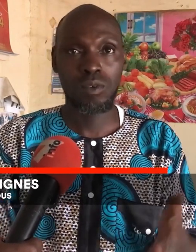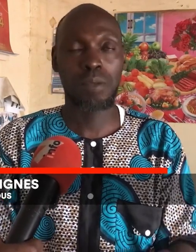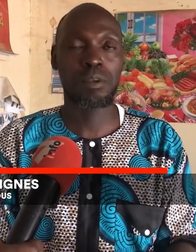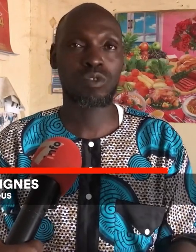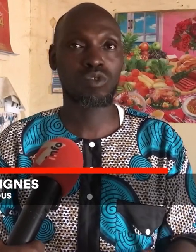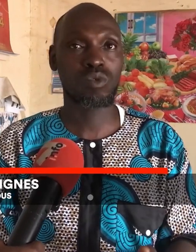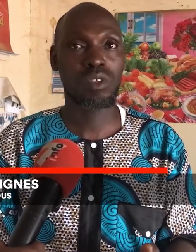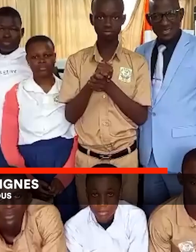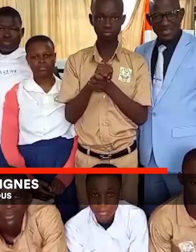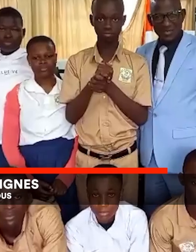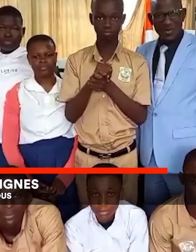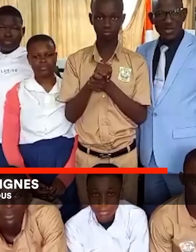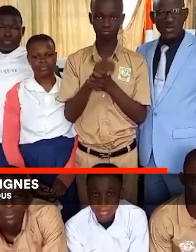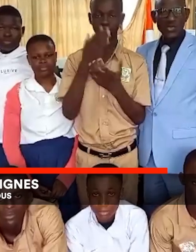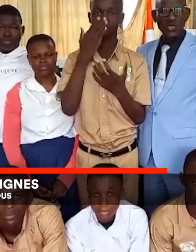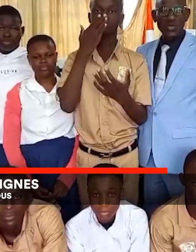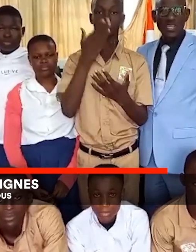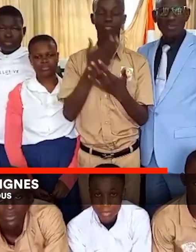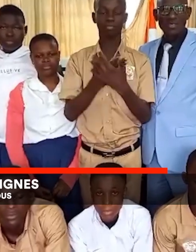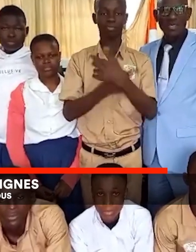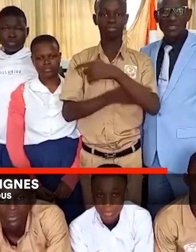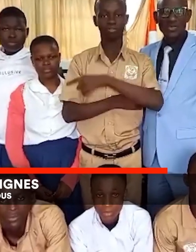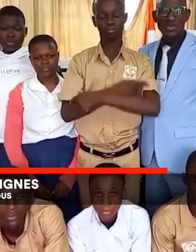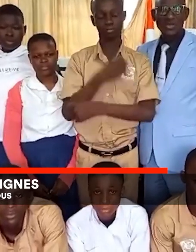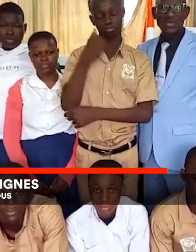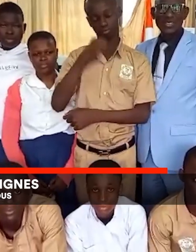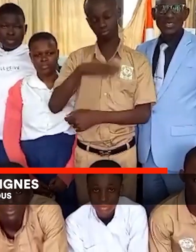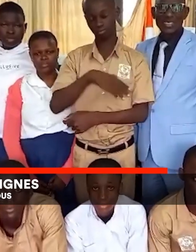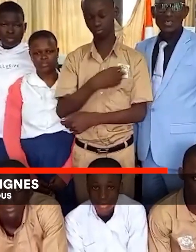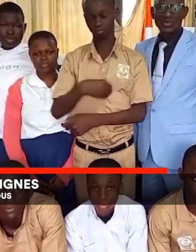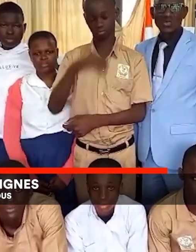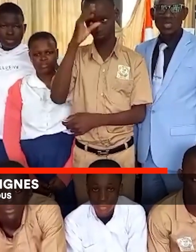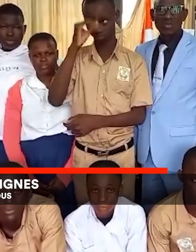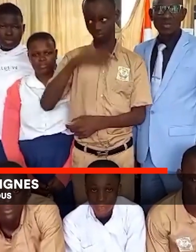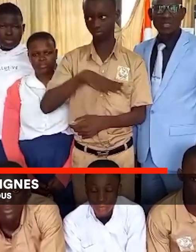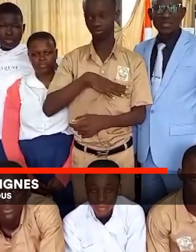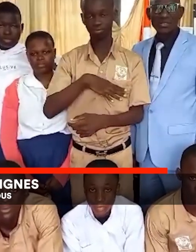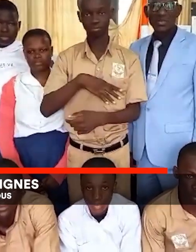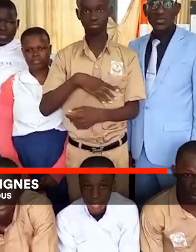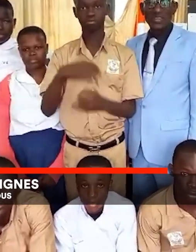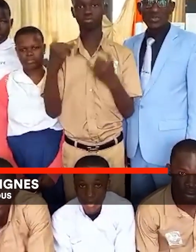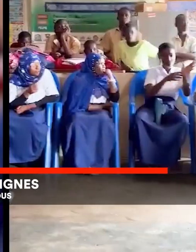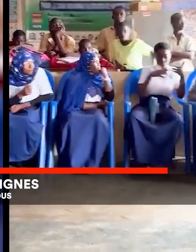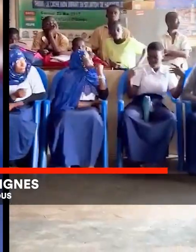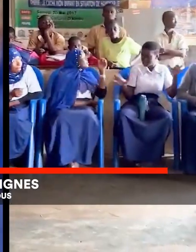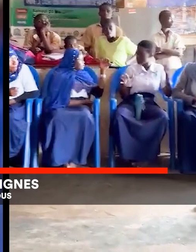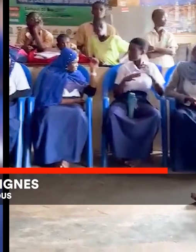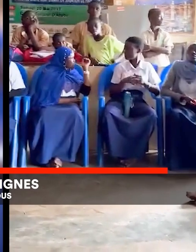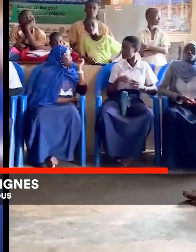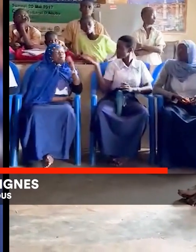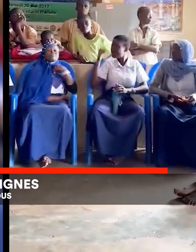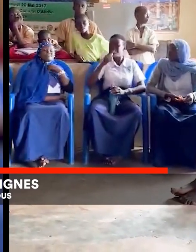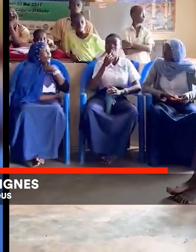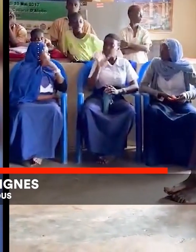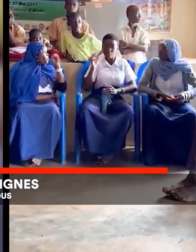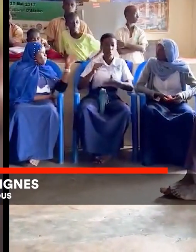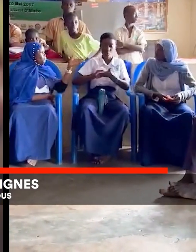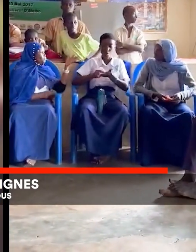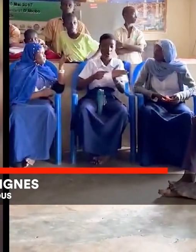les personnes sourdes. Un diagnostic mené par Yedé Adama Sanogo, un activiste sourd de 44 ans, révèle que 22 établissements